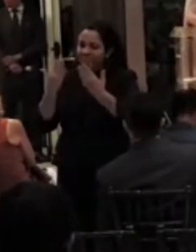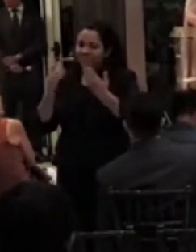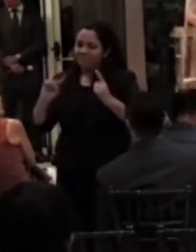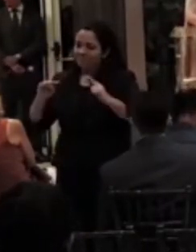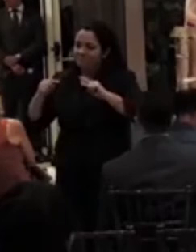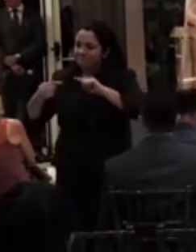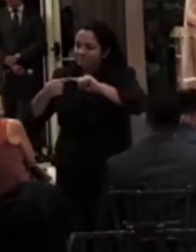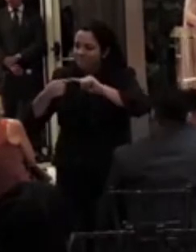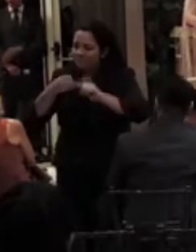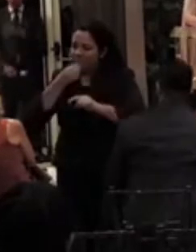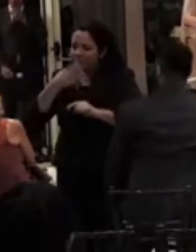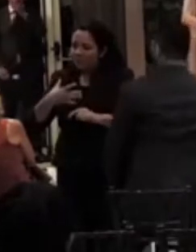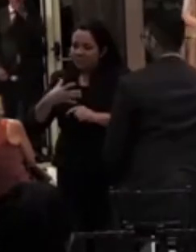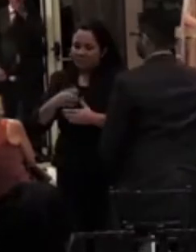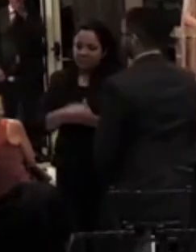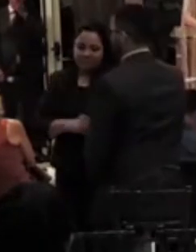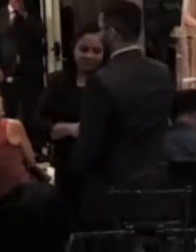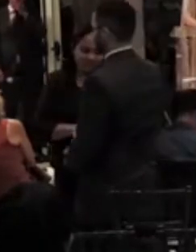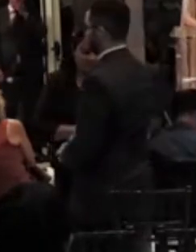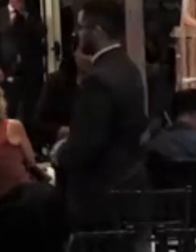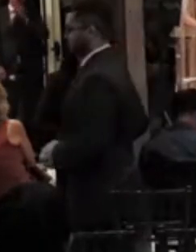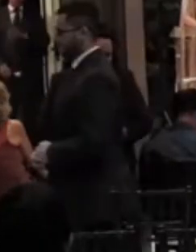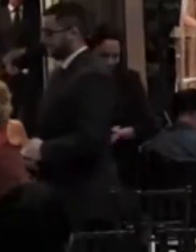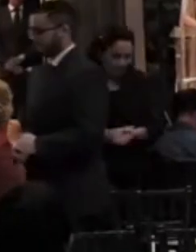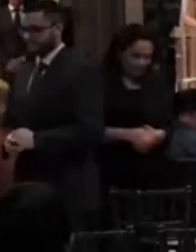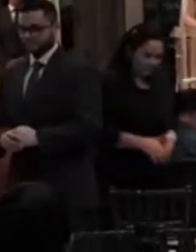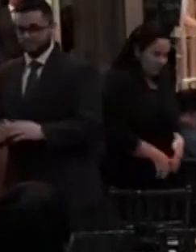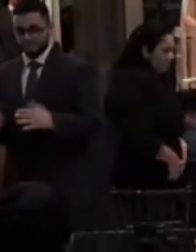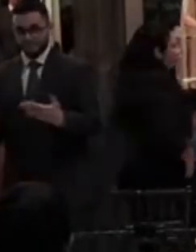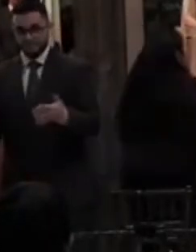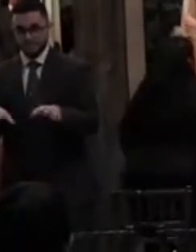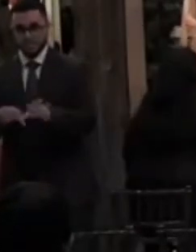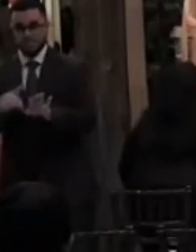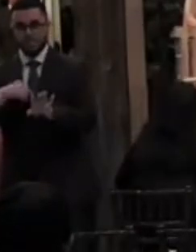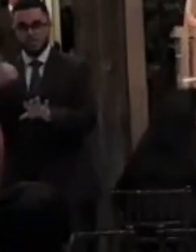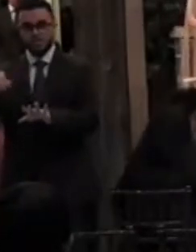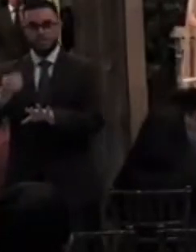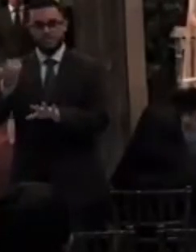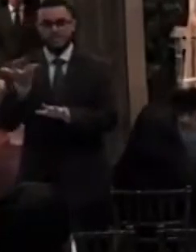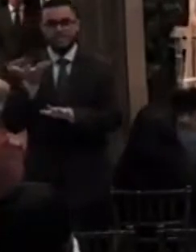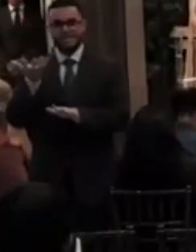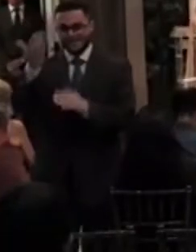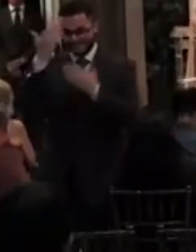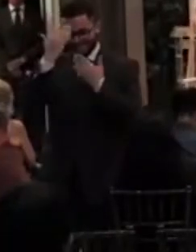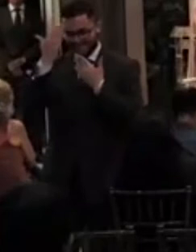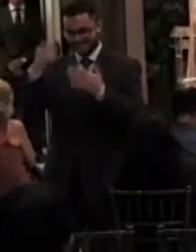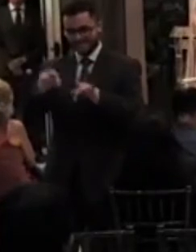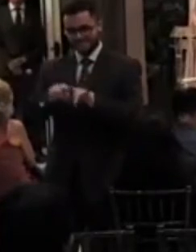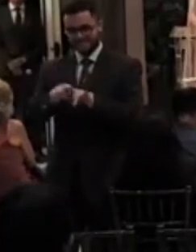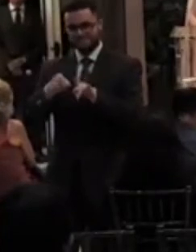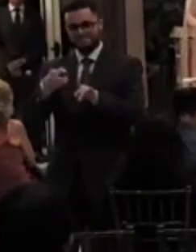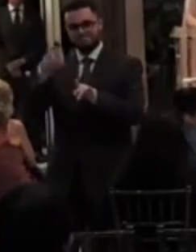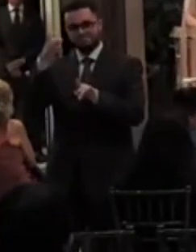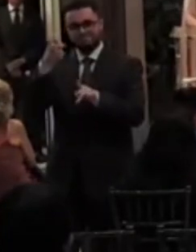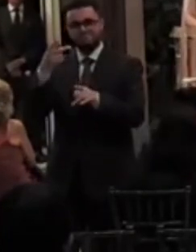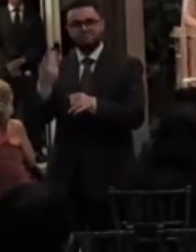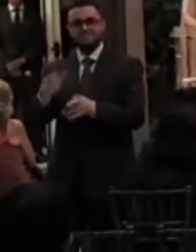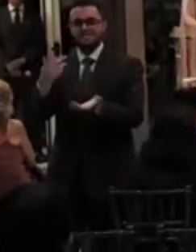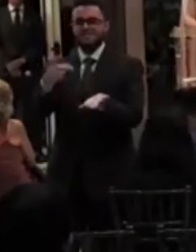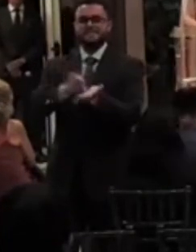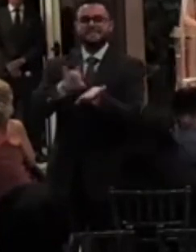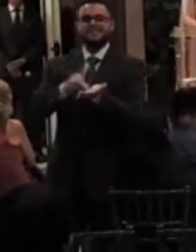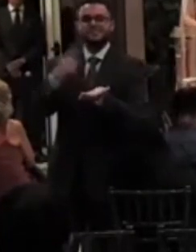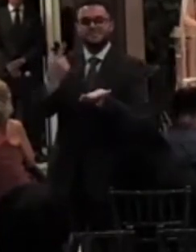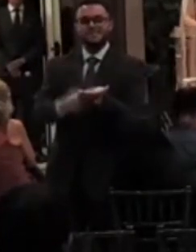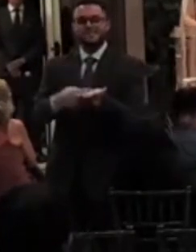e psicólogos. Aproveito aqui para agradecer e reconhecer o compromisso e